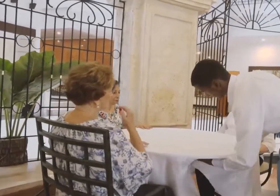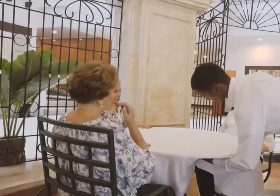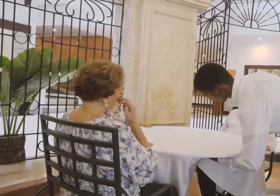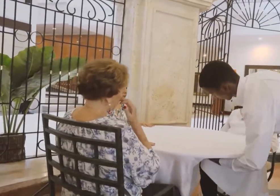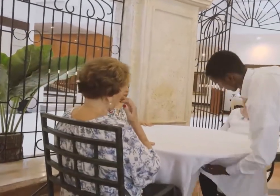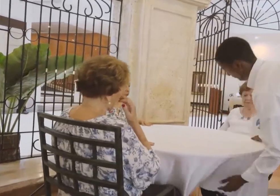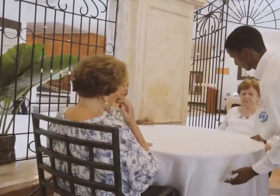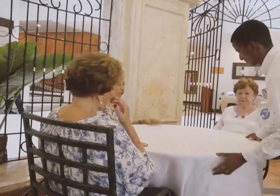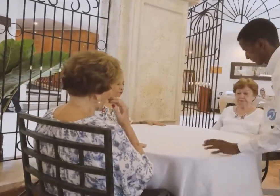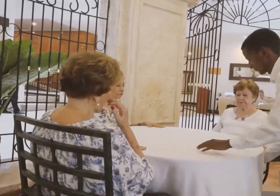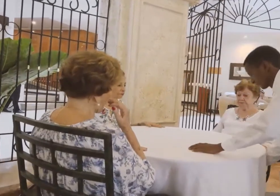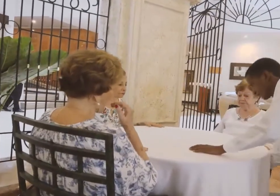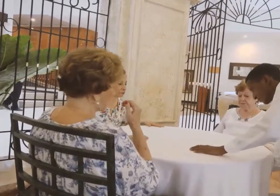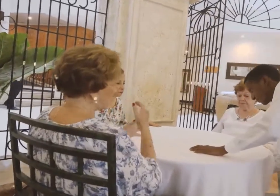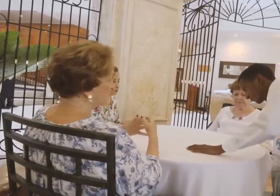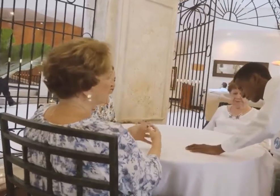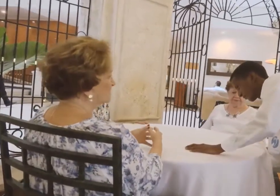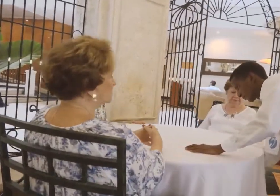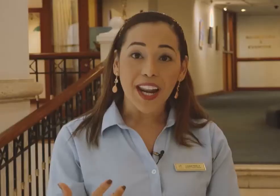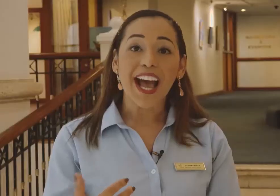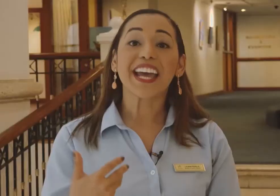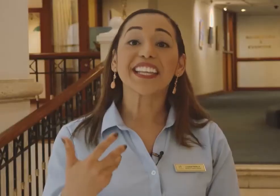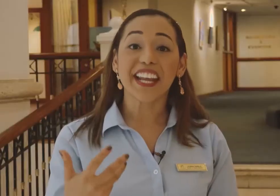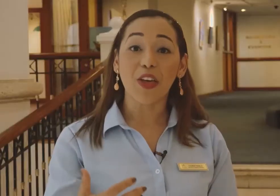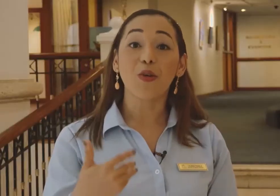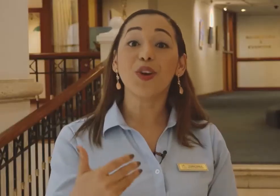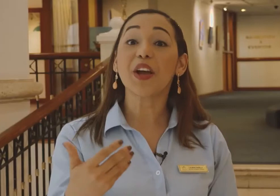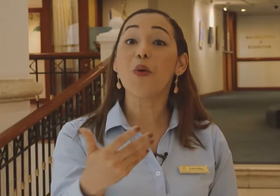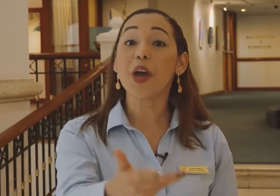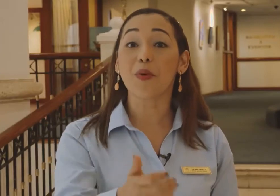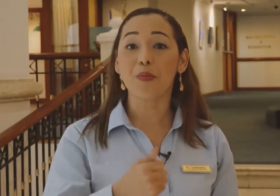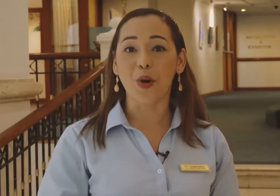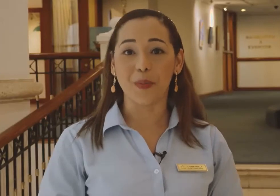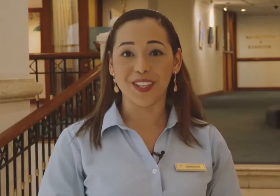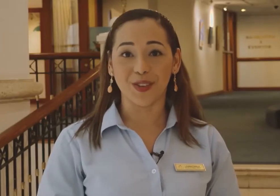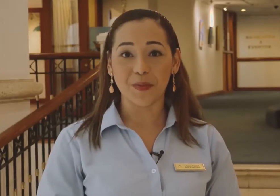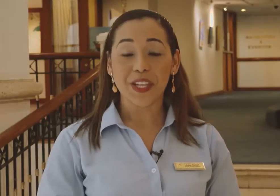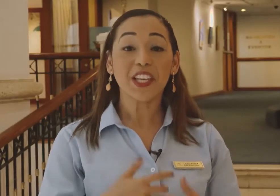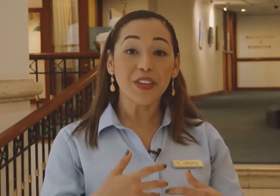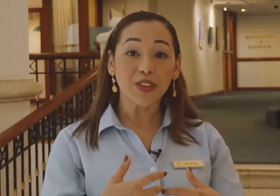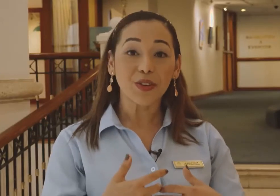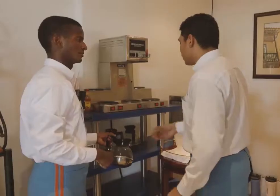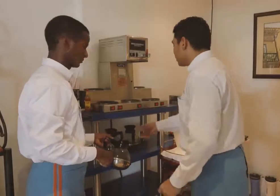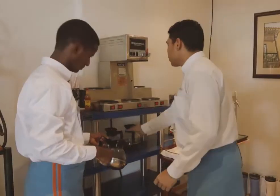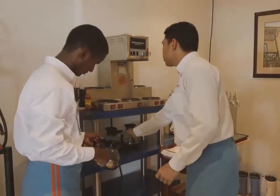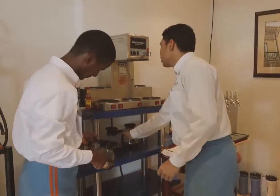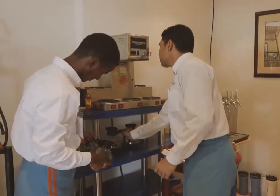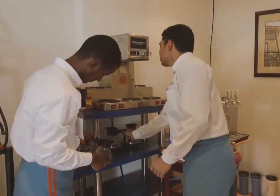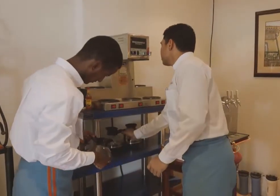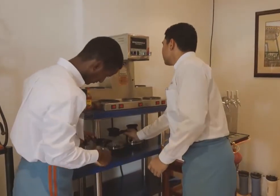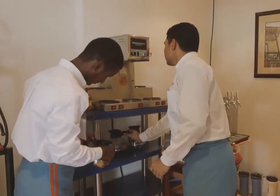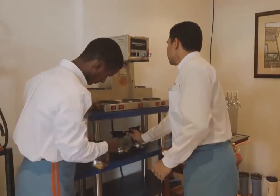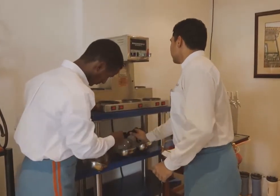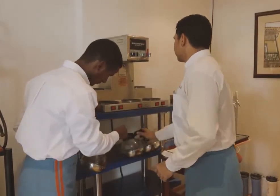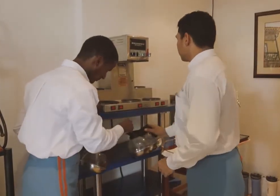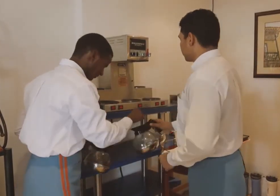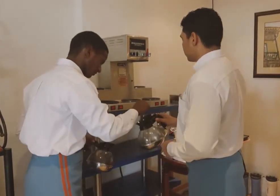tenido acompañamiento del intérprete. Cada cual ha generado un lenguaje propio con Víctor y Víctor se ha hecho entender de la